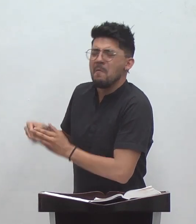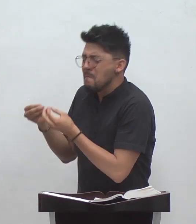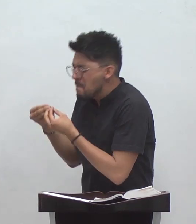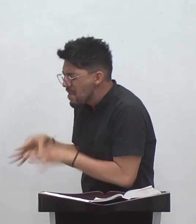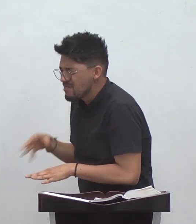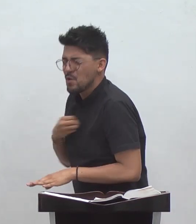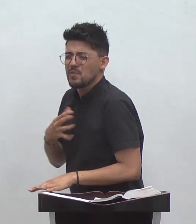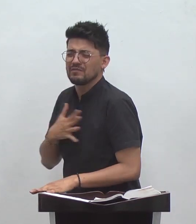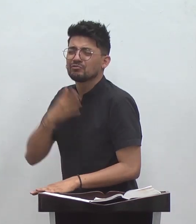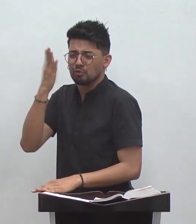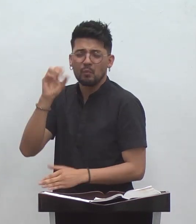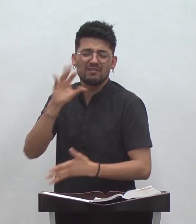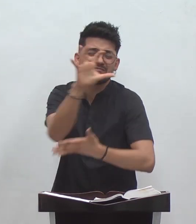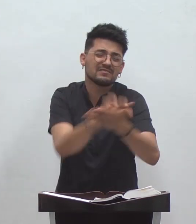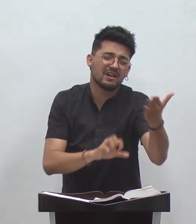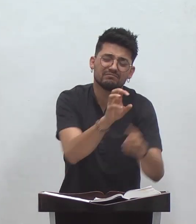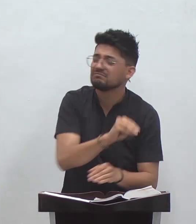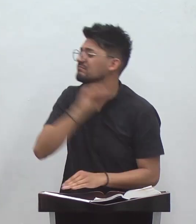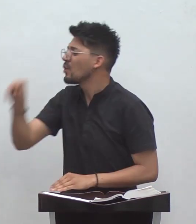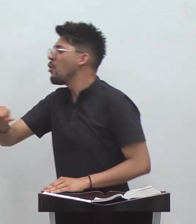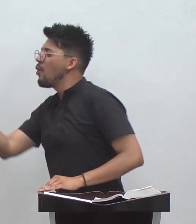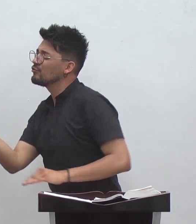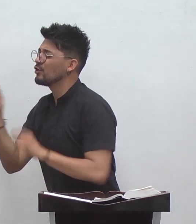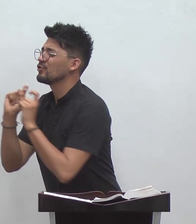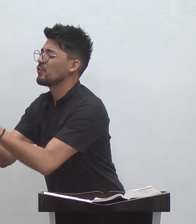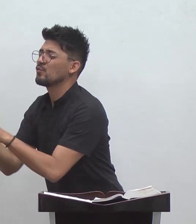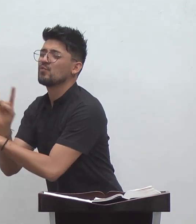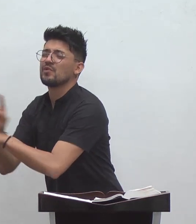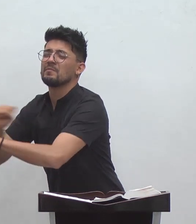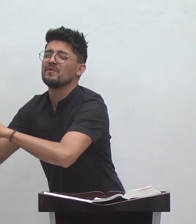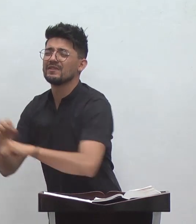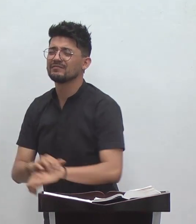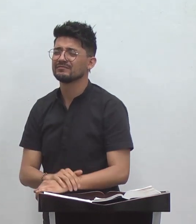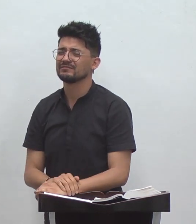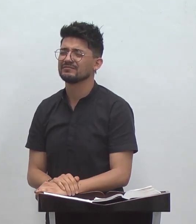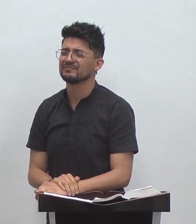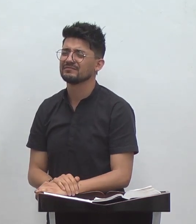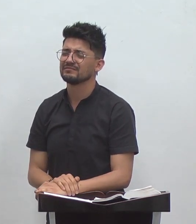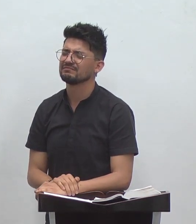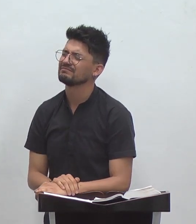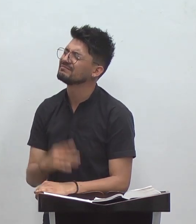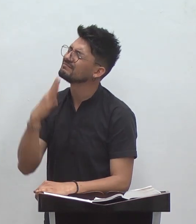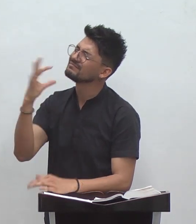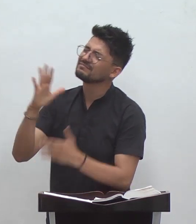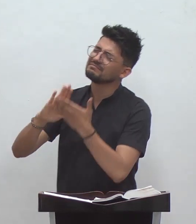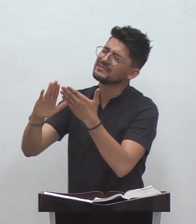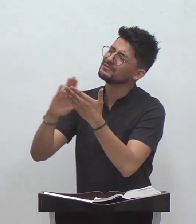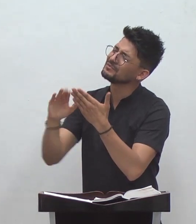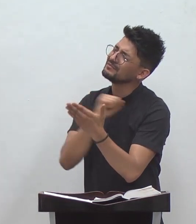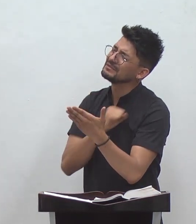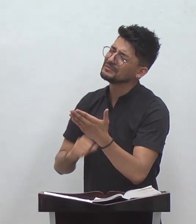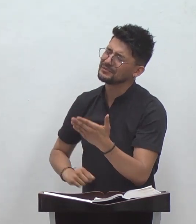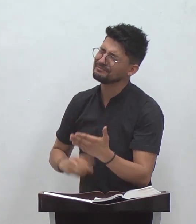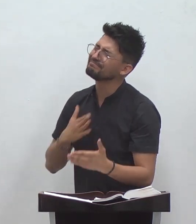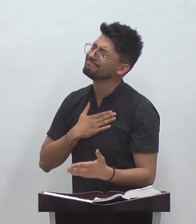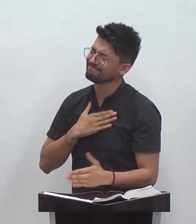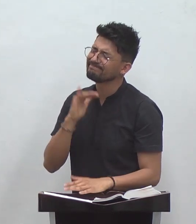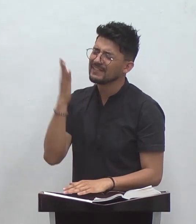adormecido, que han postergado el llamado que tú les has hecho y que han dado prioridad a otras cosas. Perdónanos, Señor,